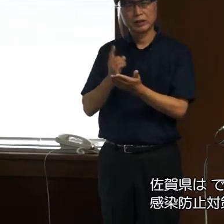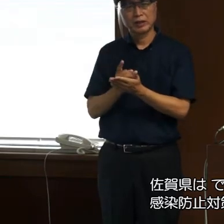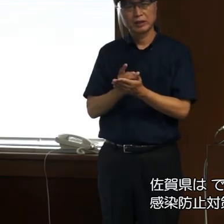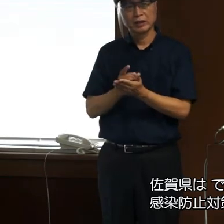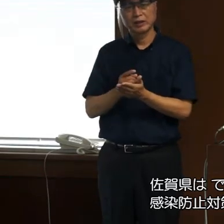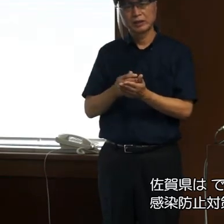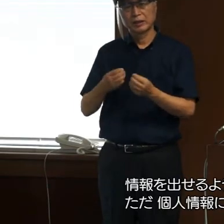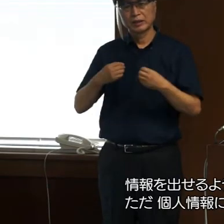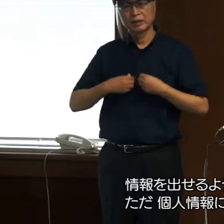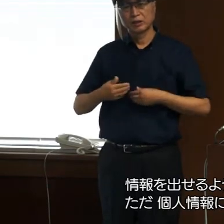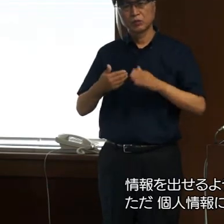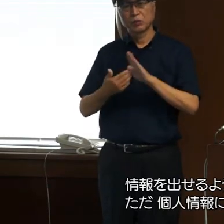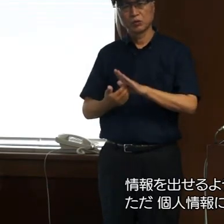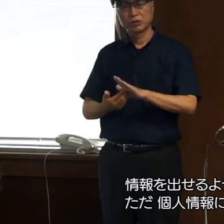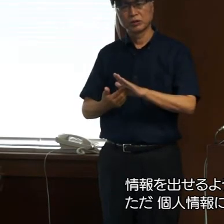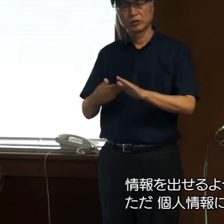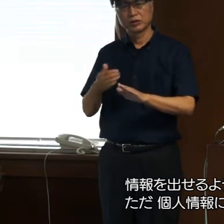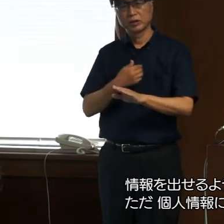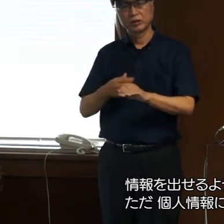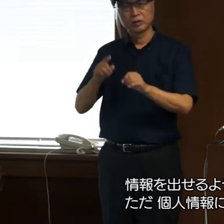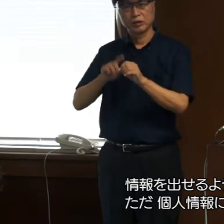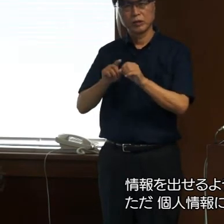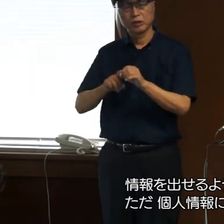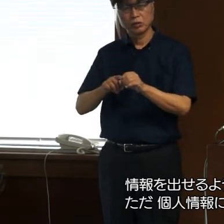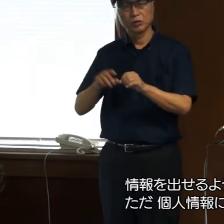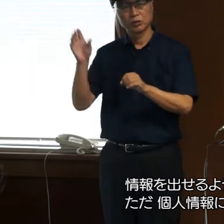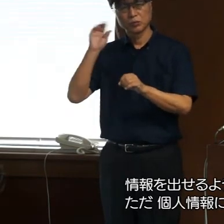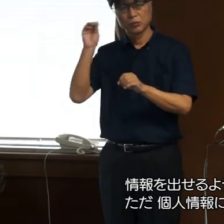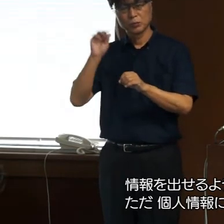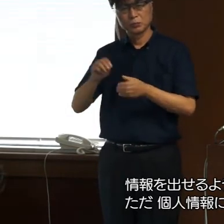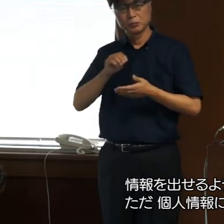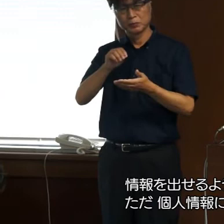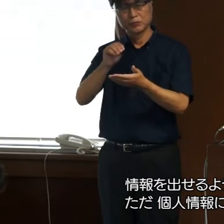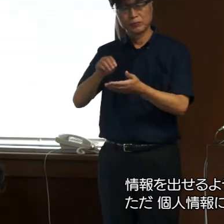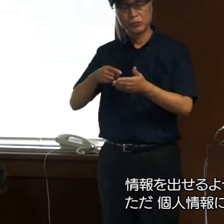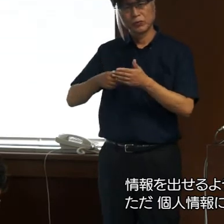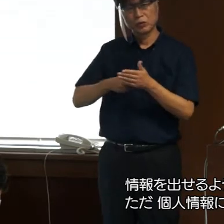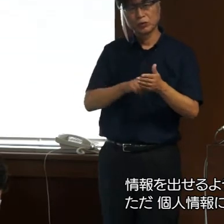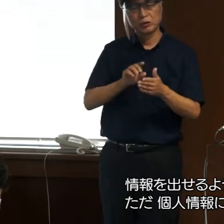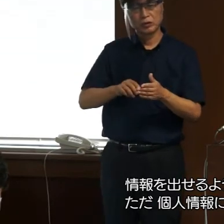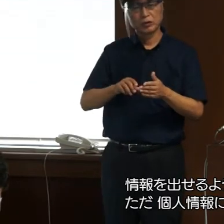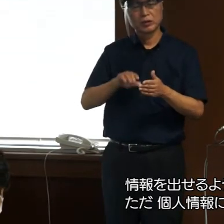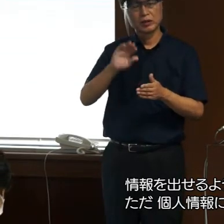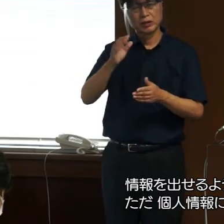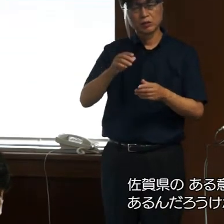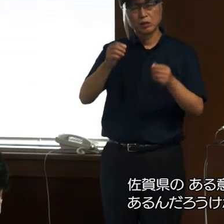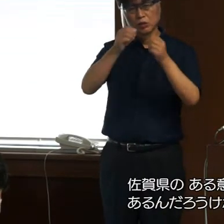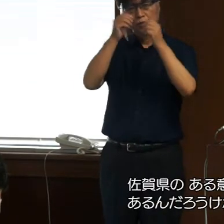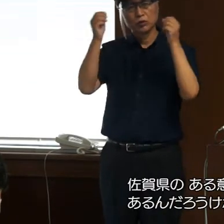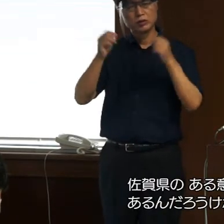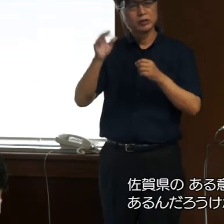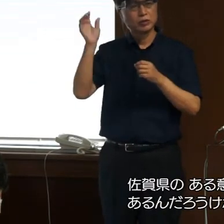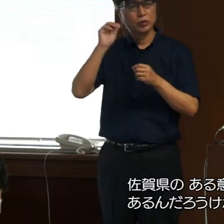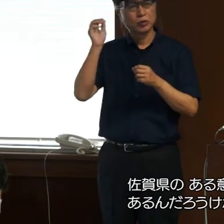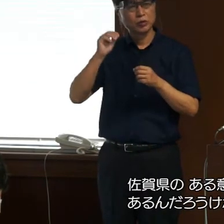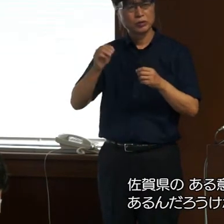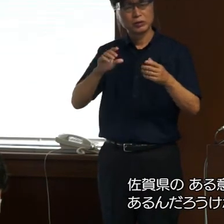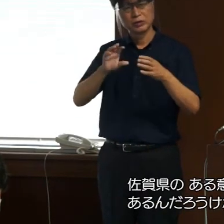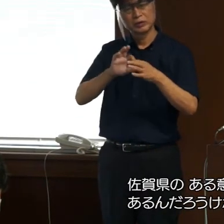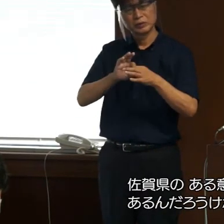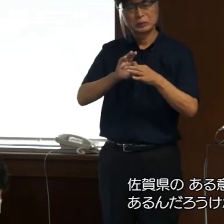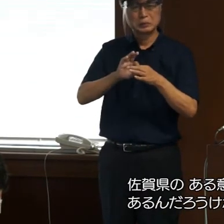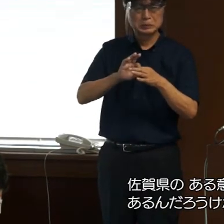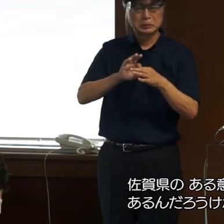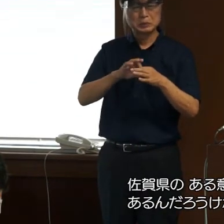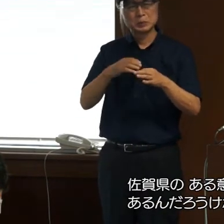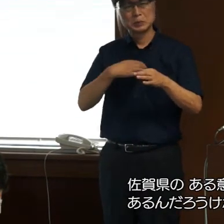で、情報を出せるように努力はしています。ただ個人情報につながりやすいというこの佐賀県のある意味